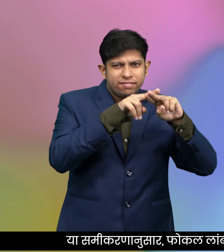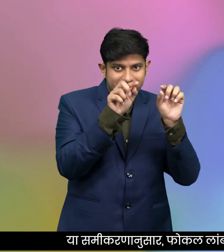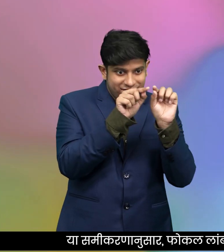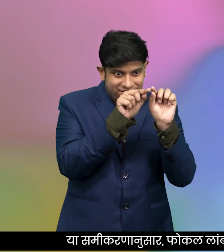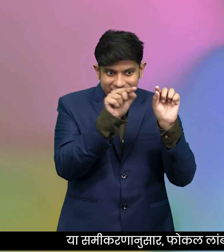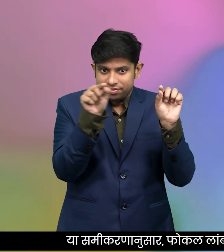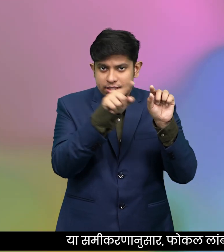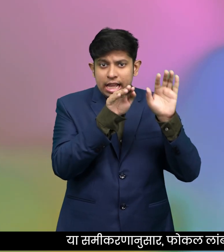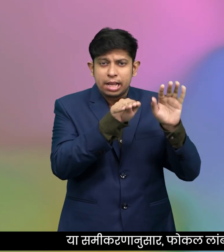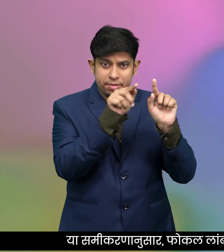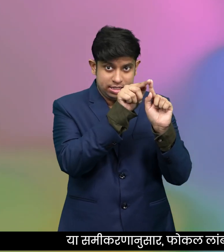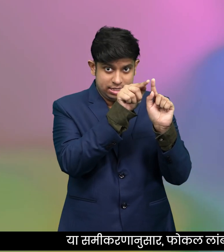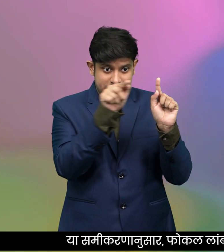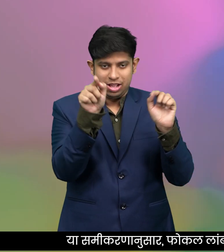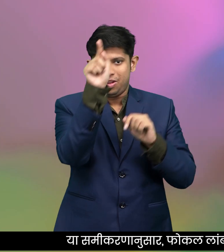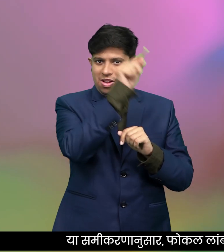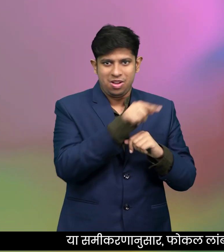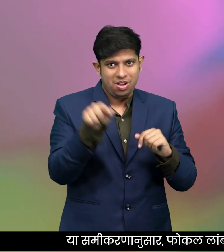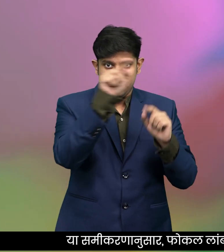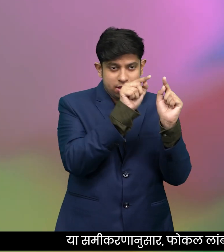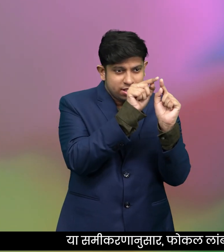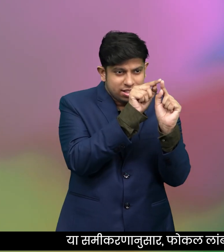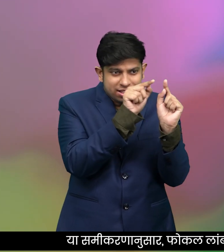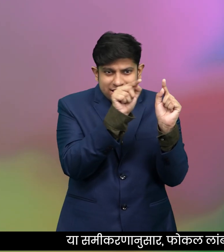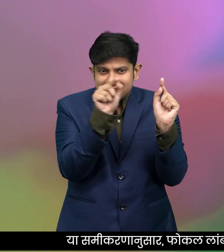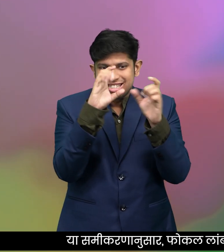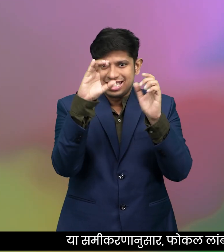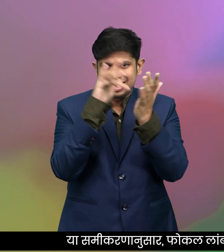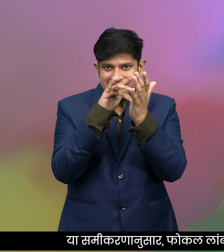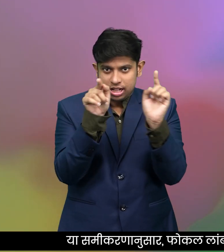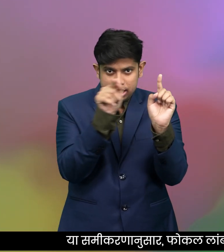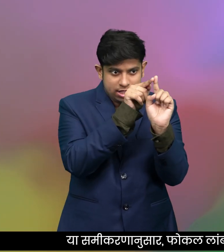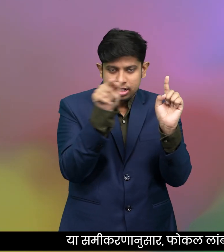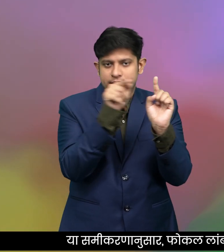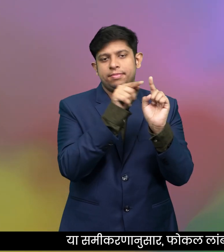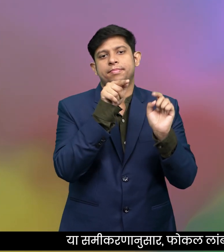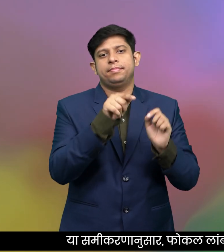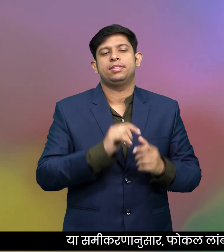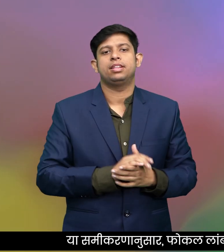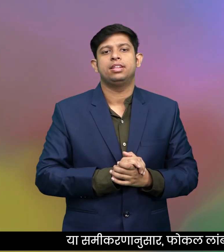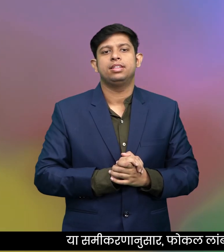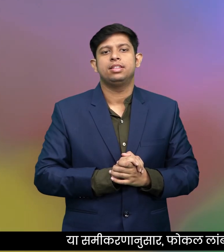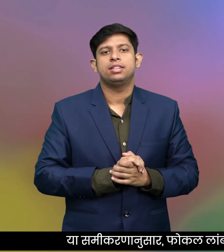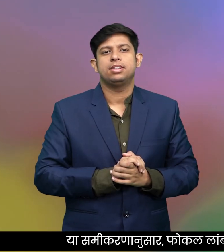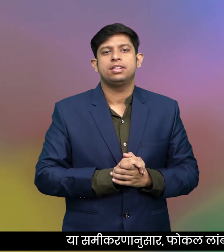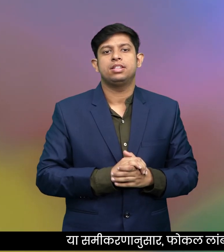focal या length समीकरणानुसार only फोकल depends लांबी on ही the केवळ curvature of वक्रतेच्या the radius. त्रिज्येवर अवलंबून असते.